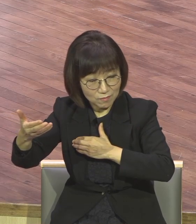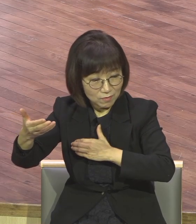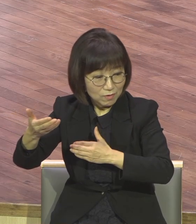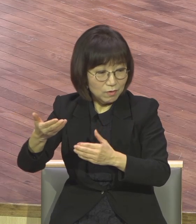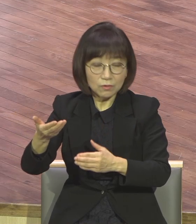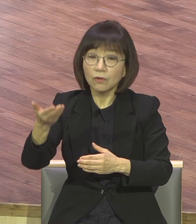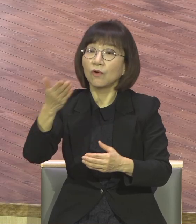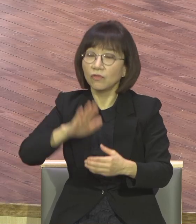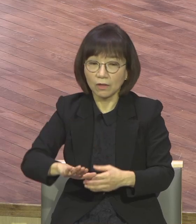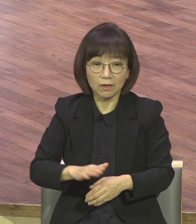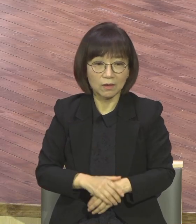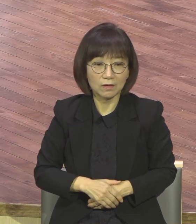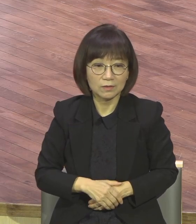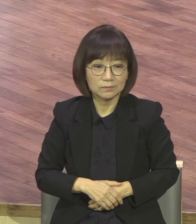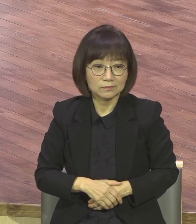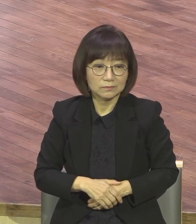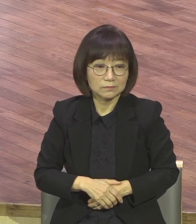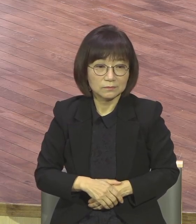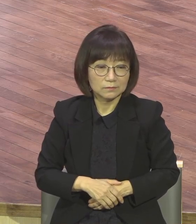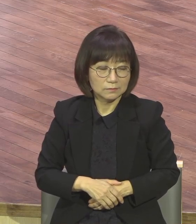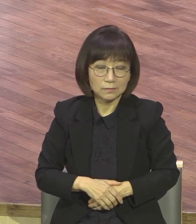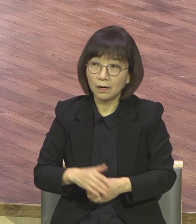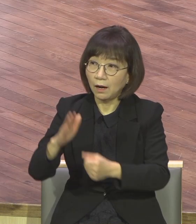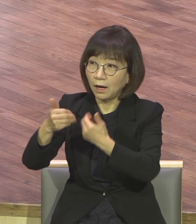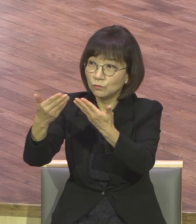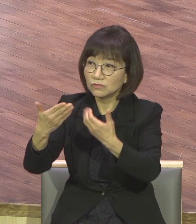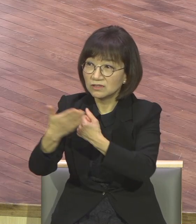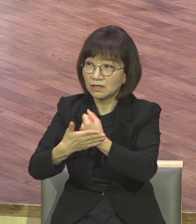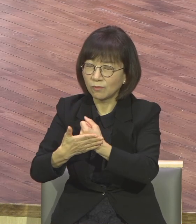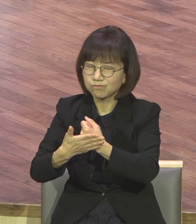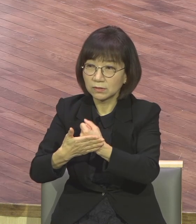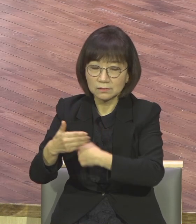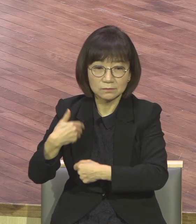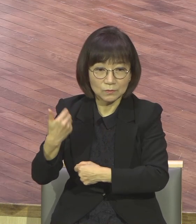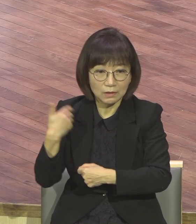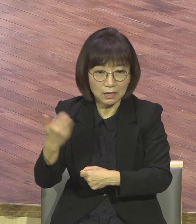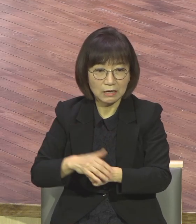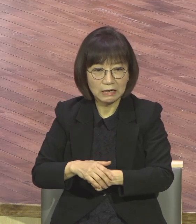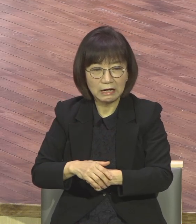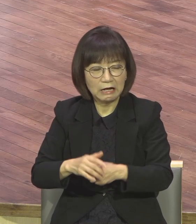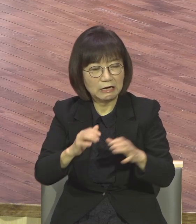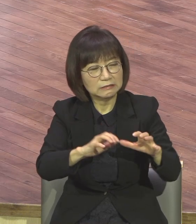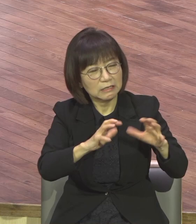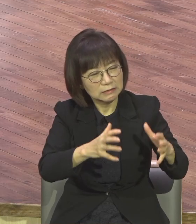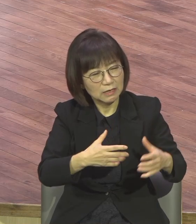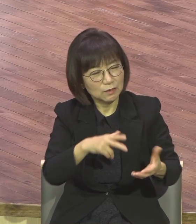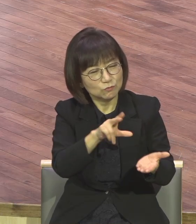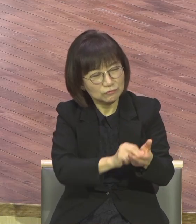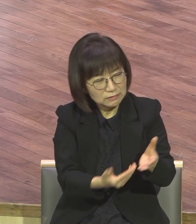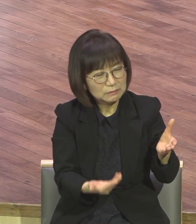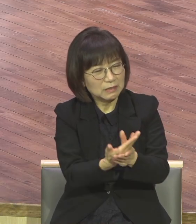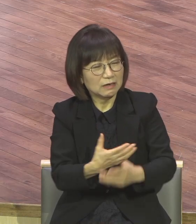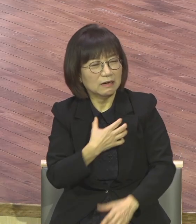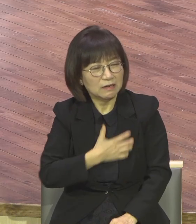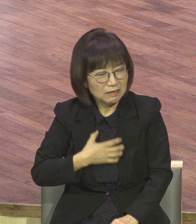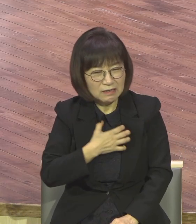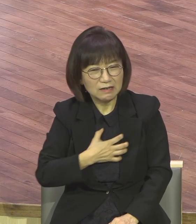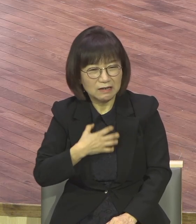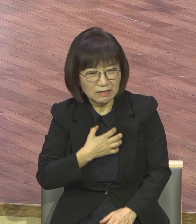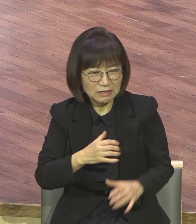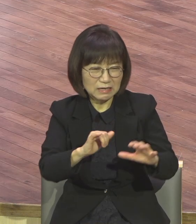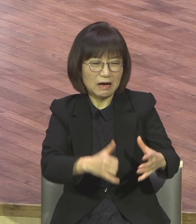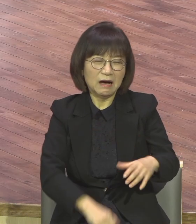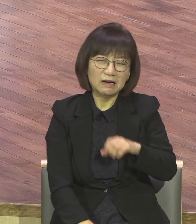엄청나게 임하는데도 불구하고 그것을 누리지 못하고 세상 풍파에 이리 휘말리고